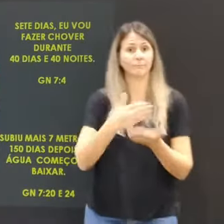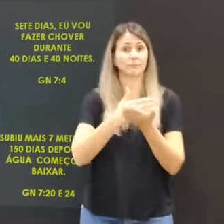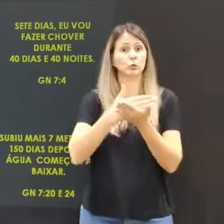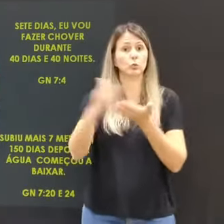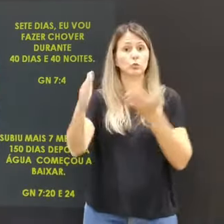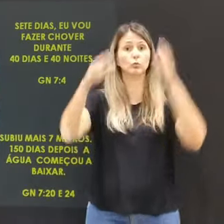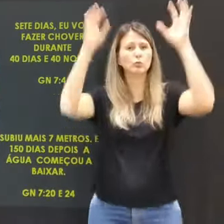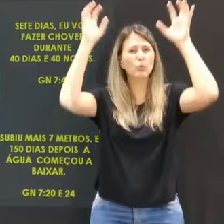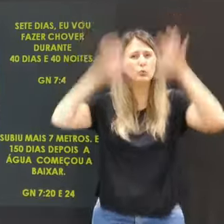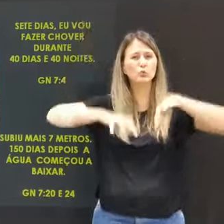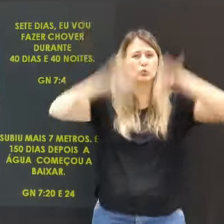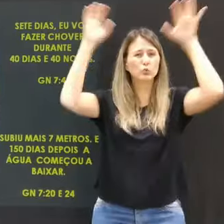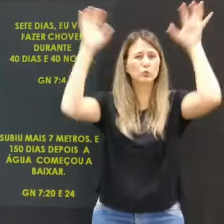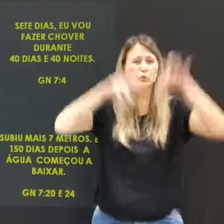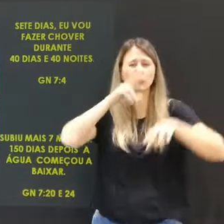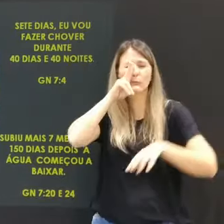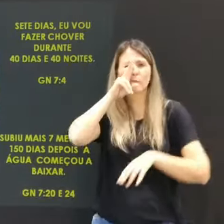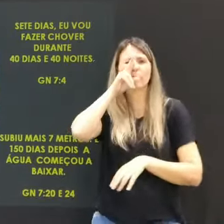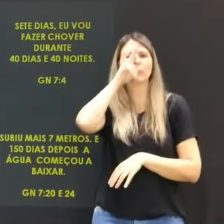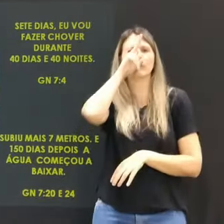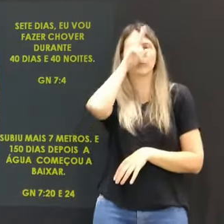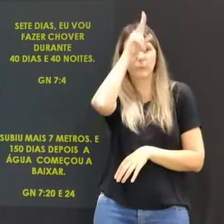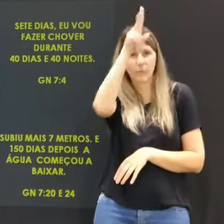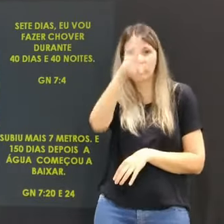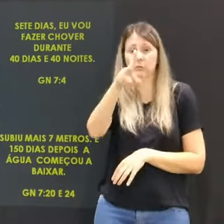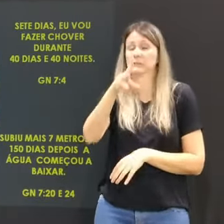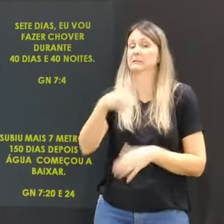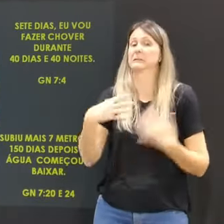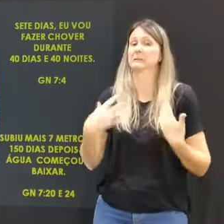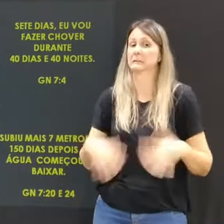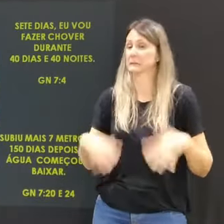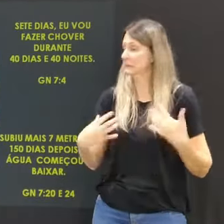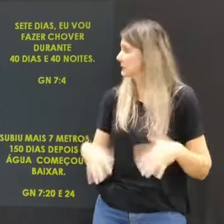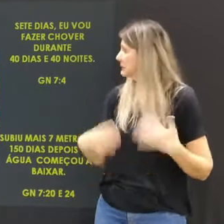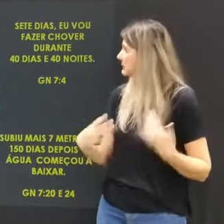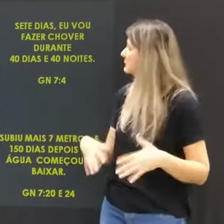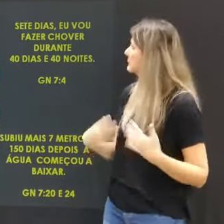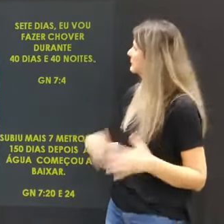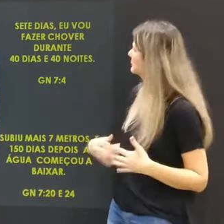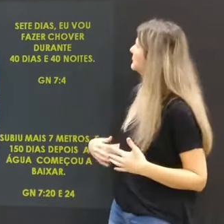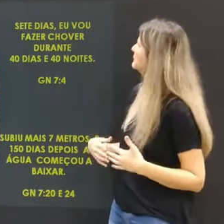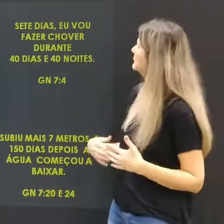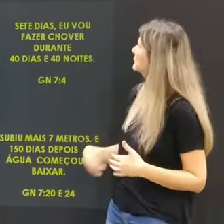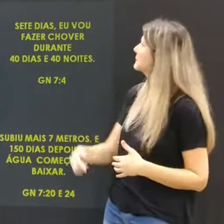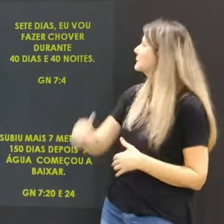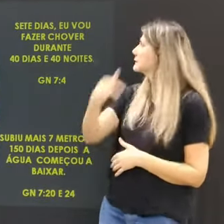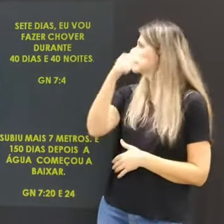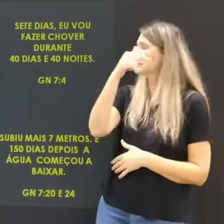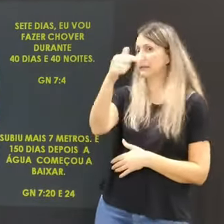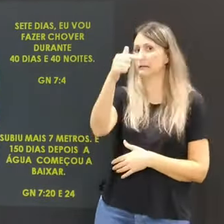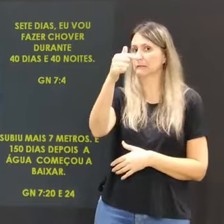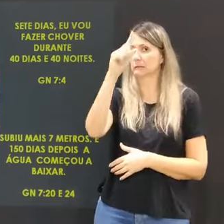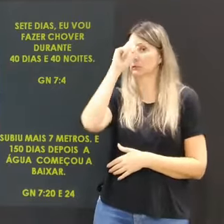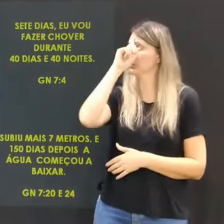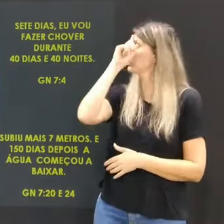Então, aí começou a chover com muita intensidade. Foi com muita intensidade. Foram 7